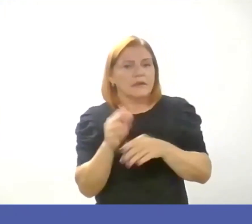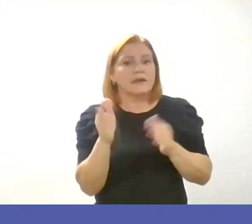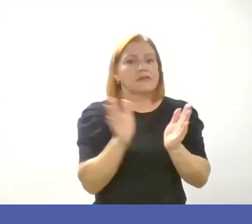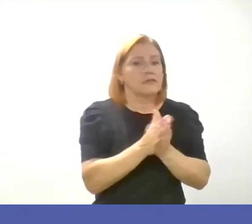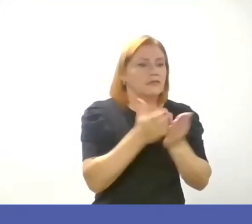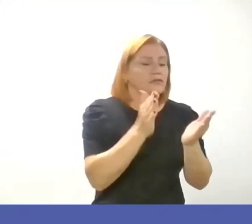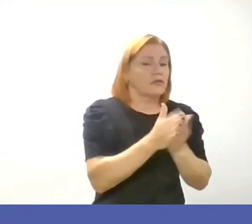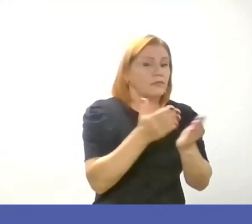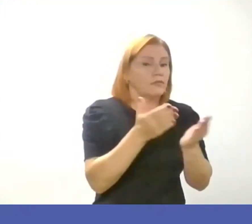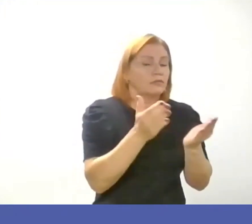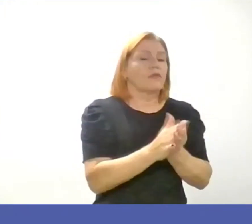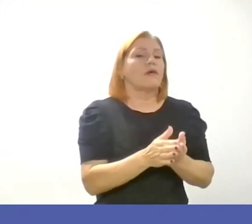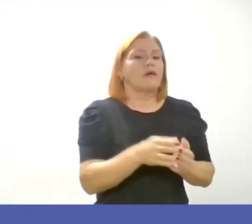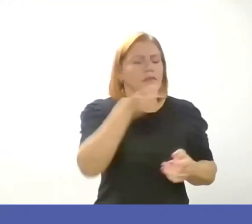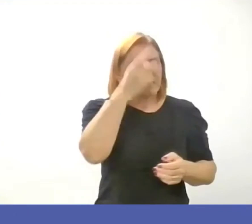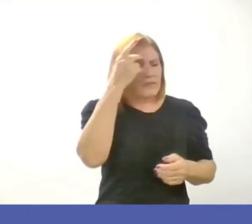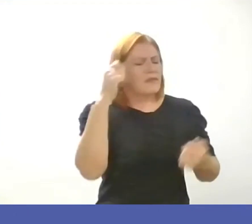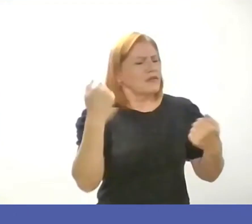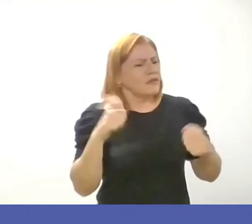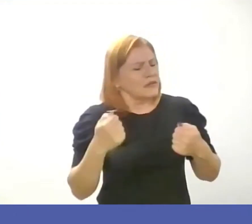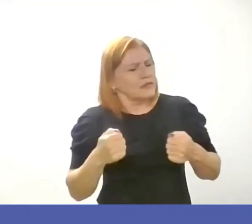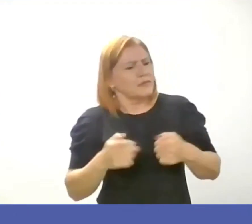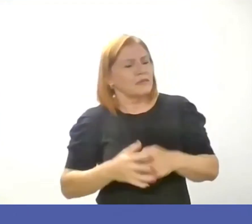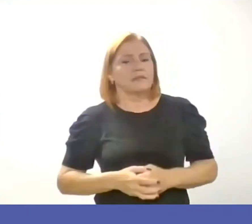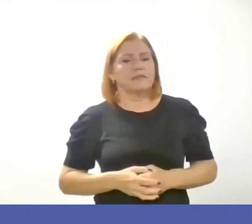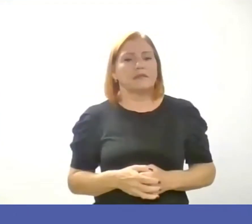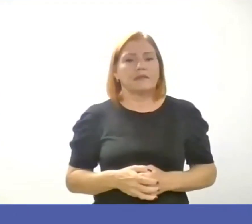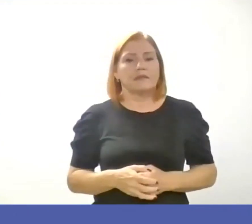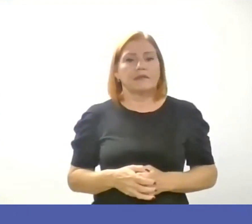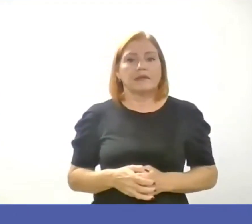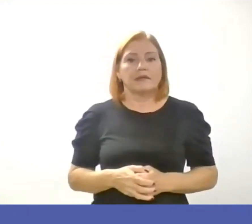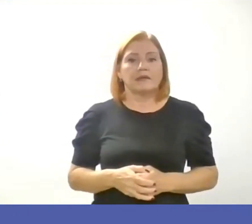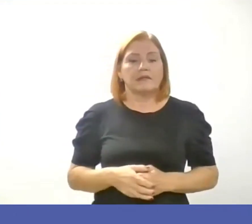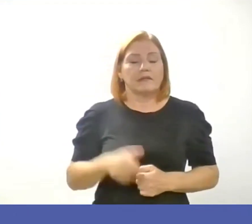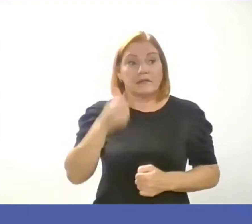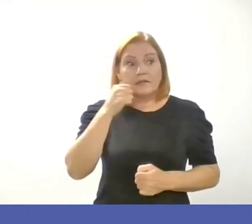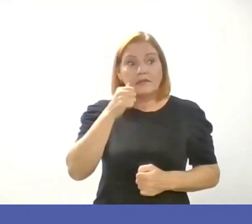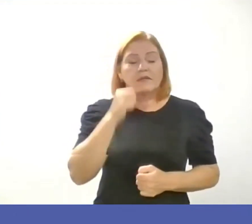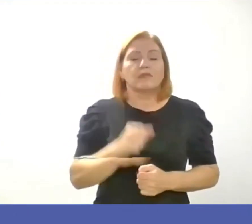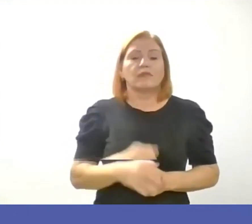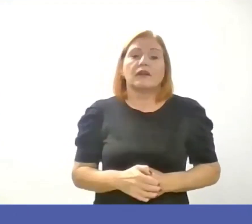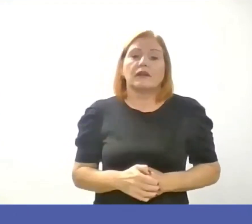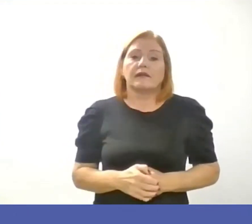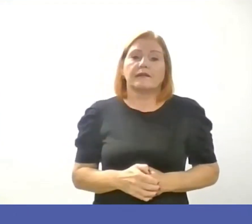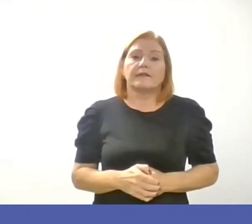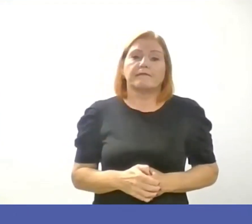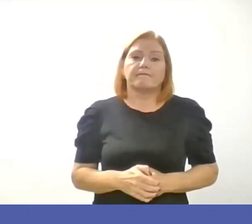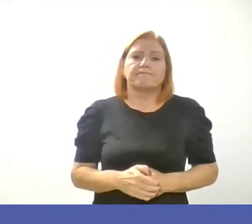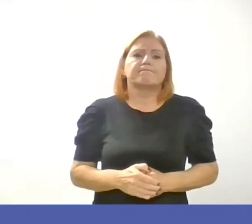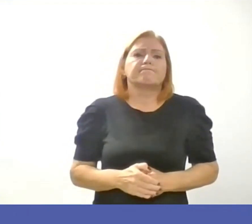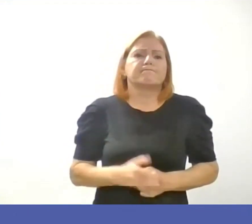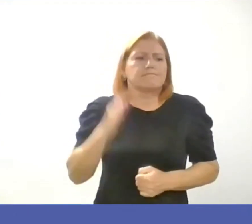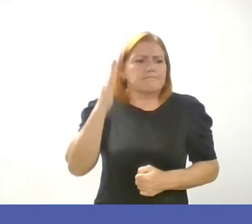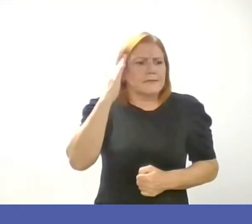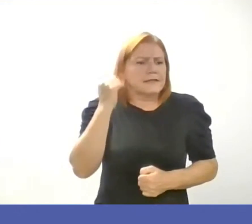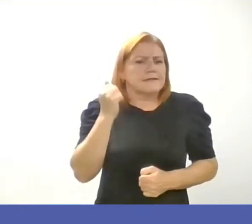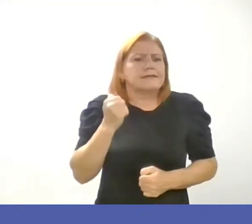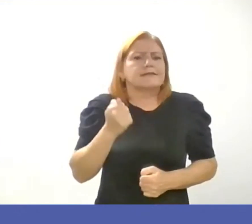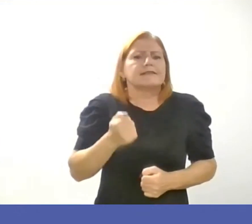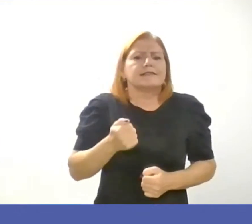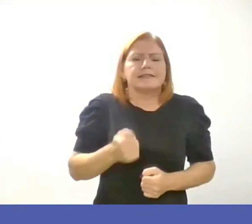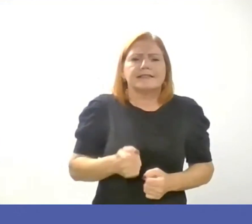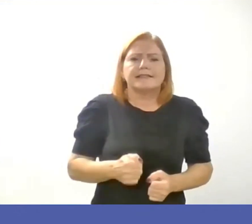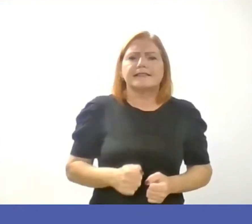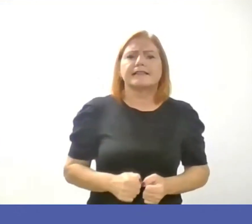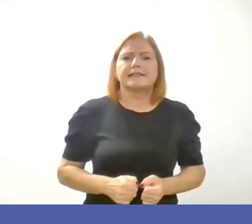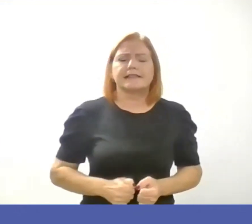e que, mais importante, essa mulher é uma mulher que sabe negociar. Os seus negócios